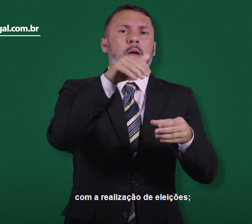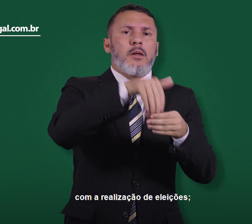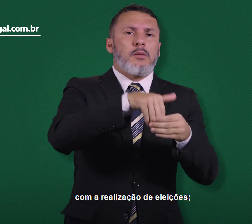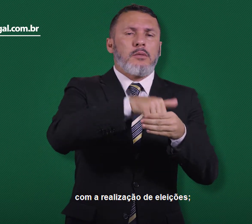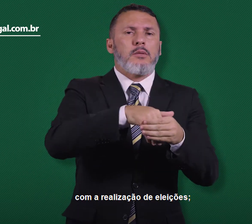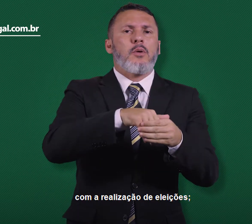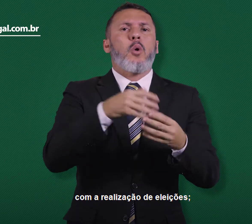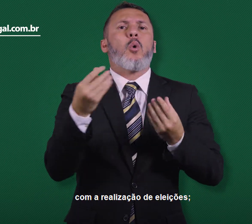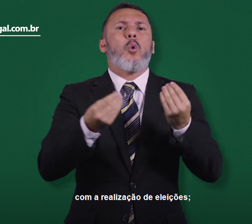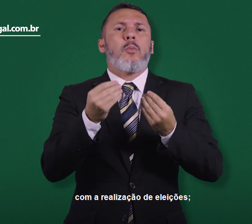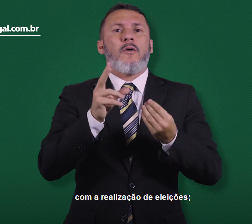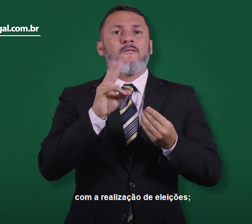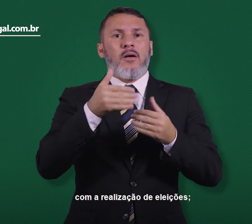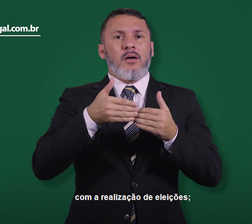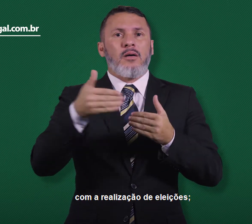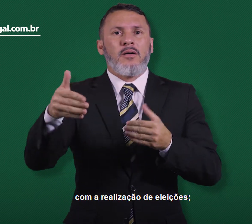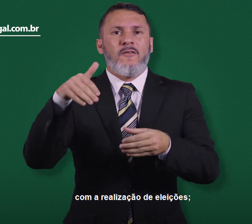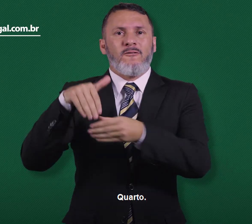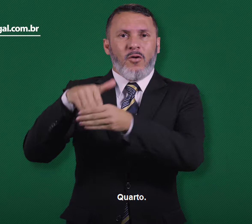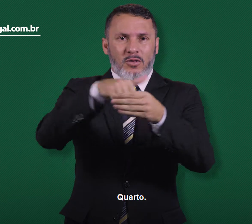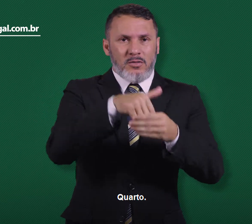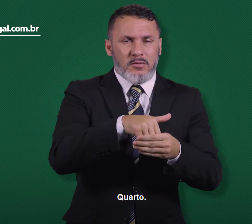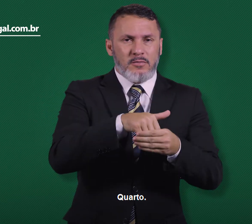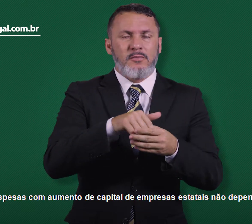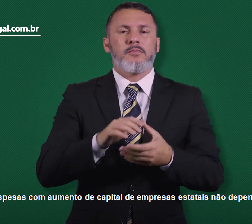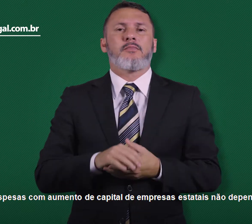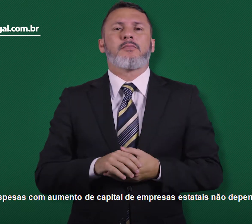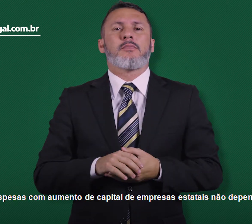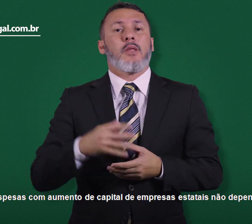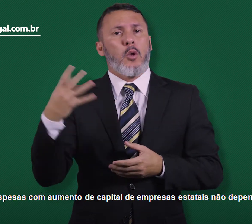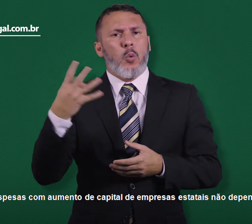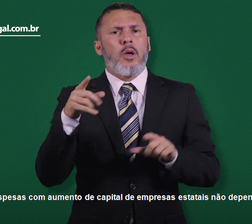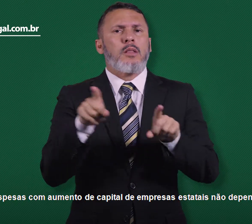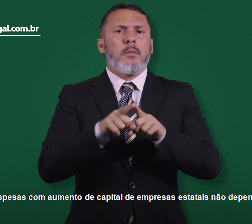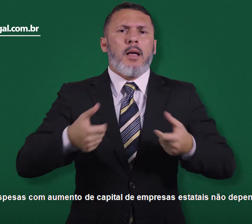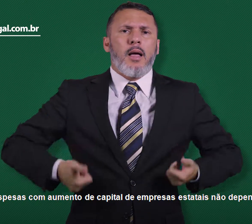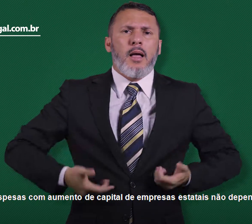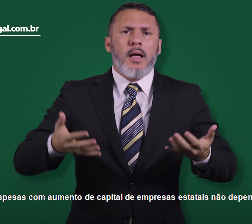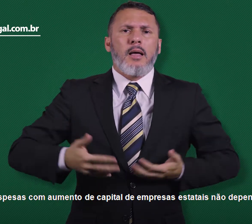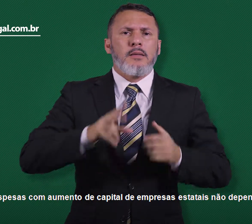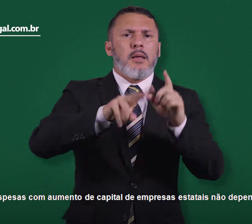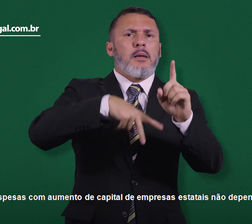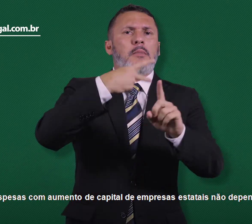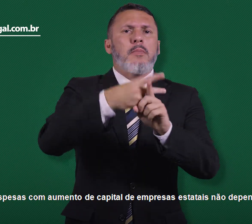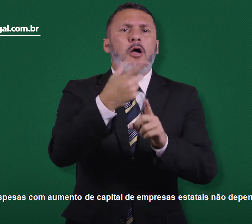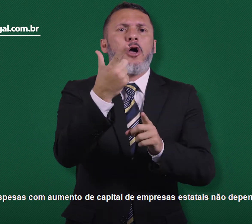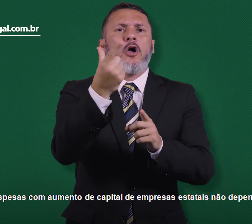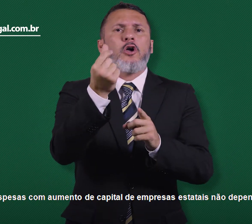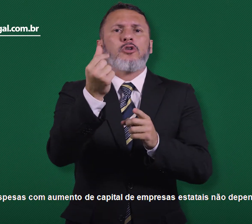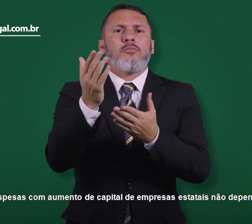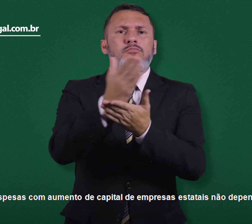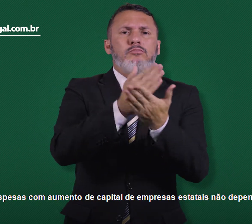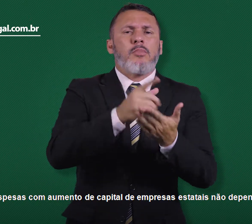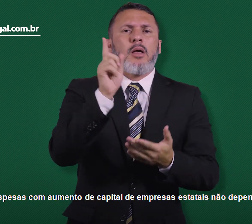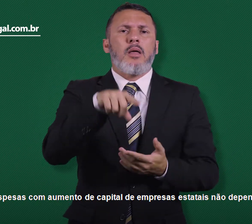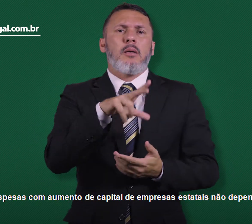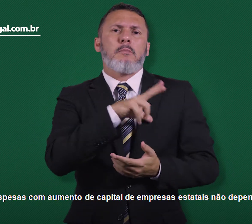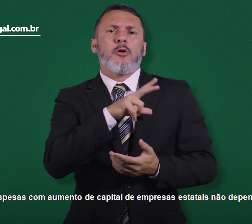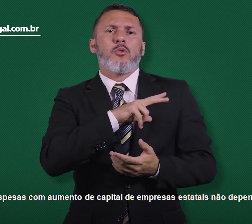a realização de eleições. E quarto, despesas com aumento de capital de empresas estatais não